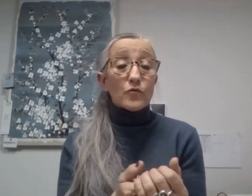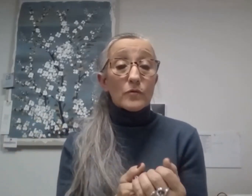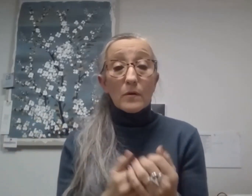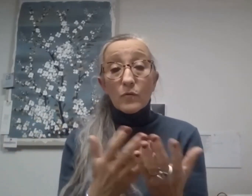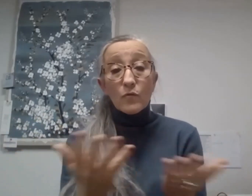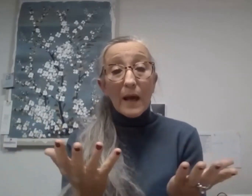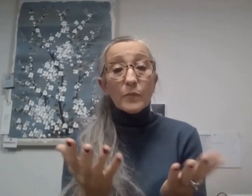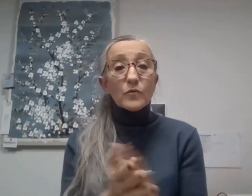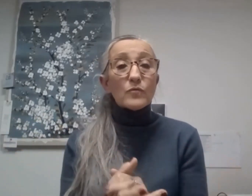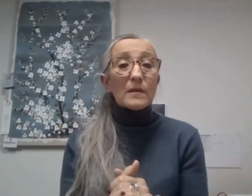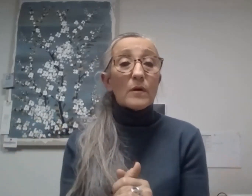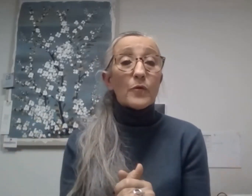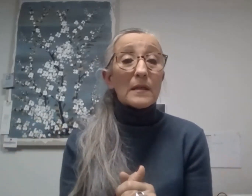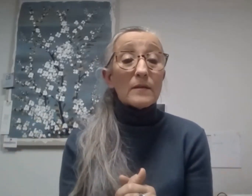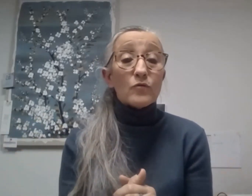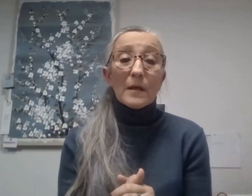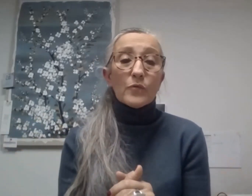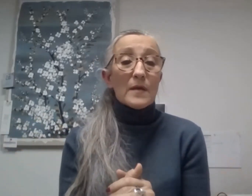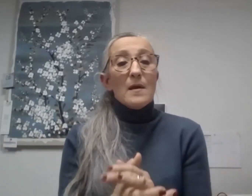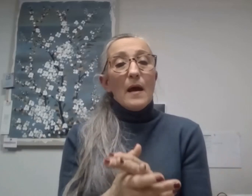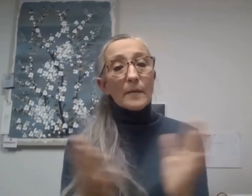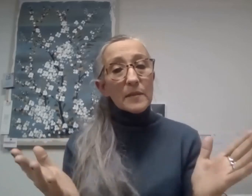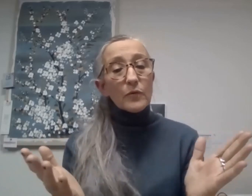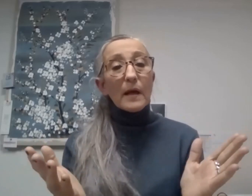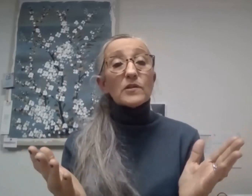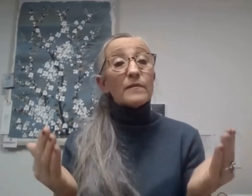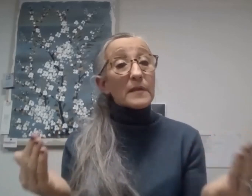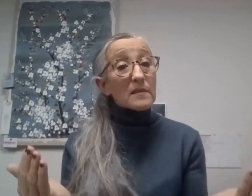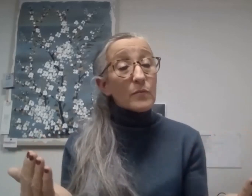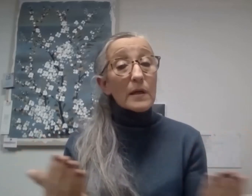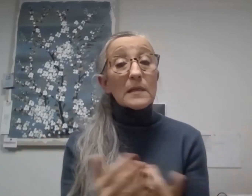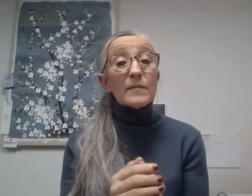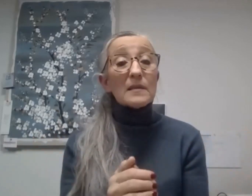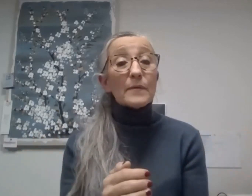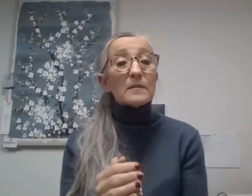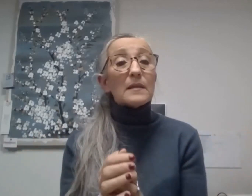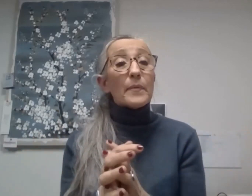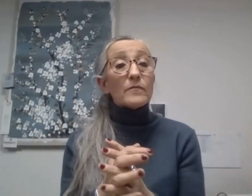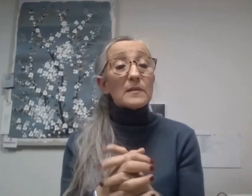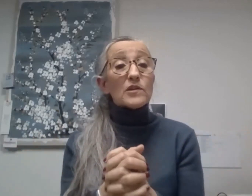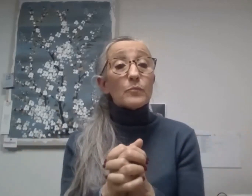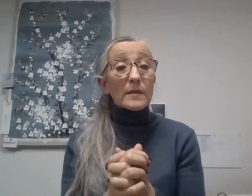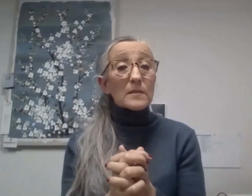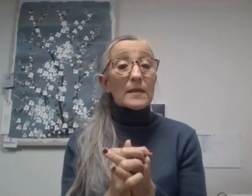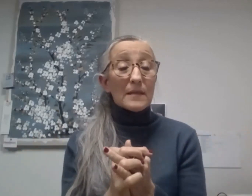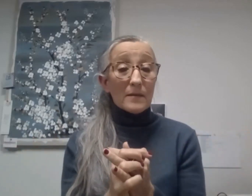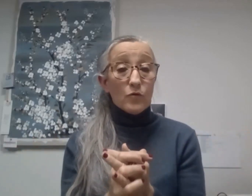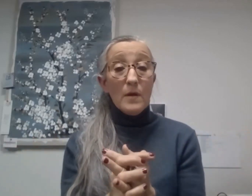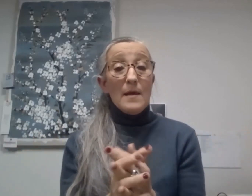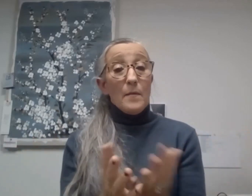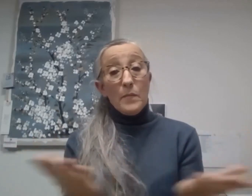ou d'autres choses. Nous, la réponse que nous avons apportée là, c'est une réponse un petit peu large. Effectivement, elle est limitée parce qu'elle n'a pas envisagé pour